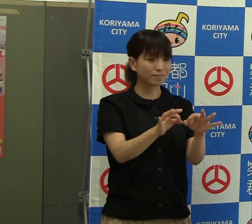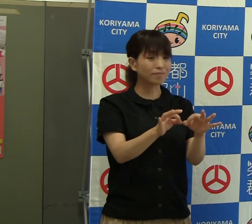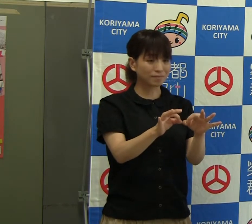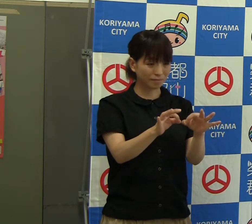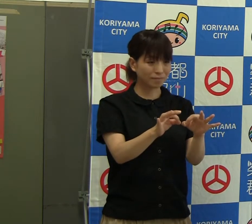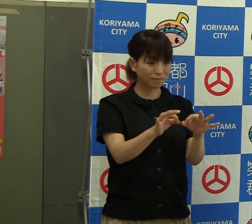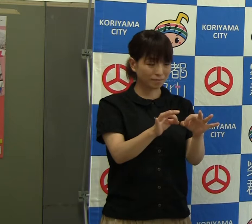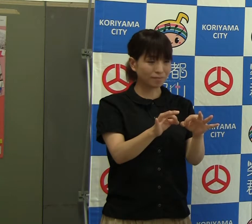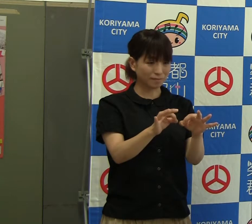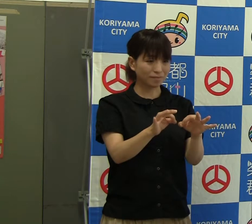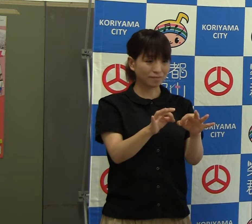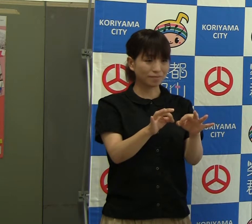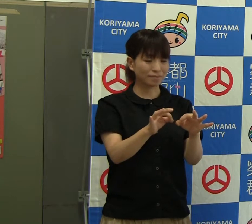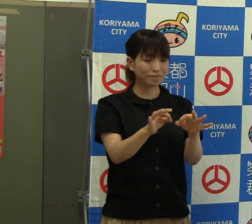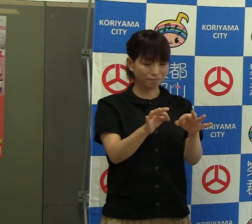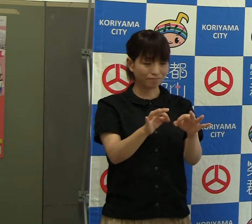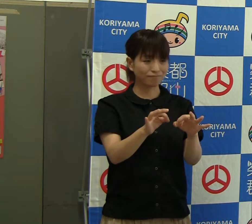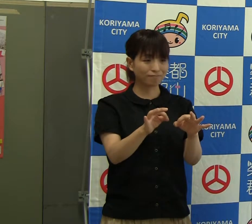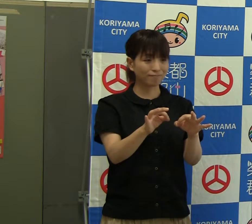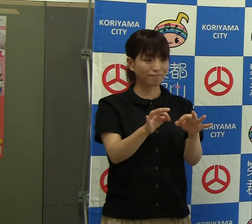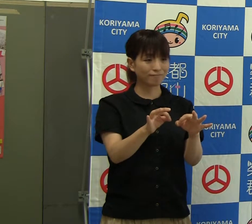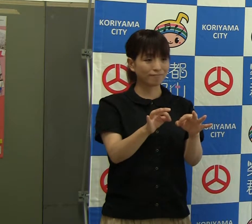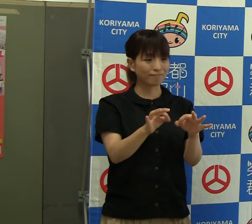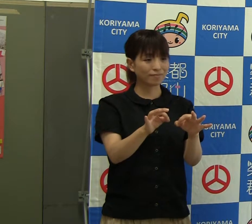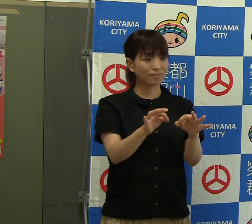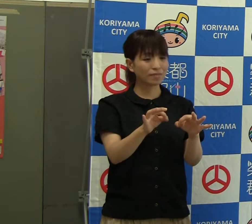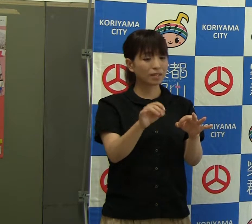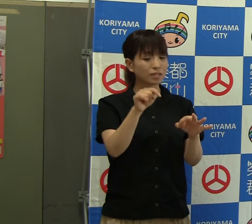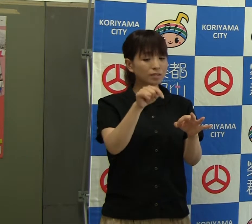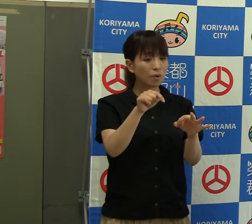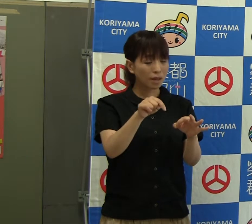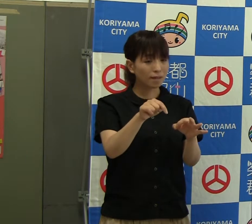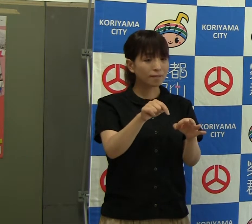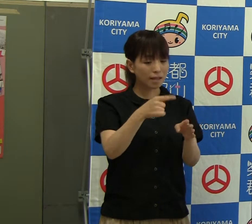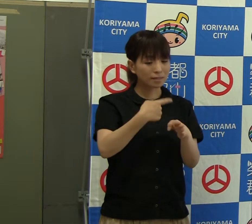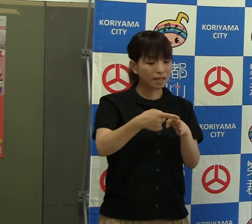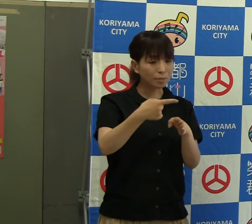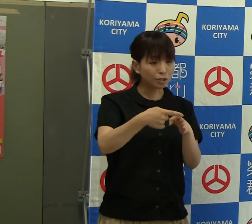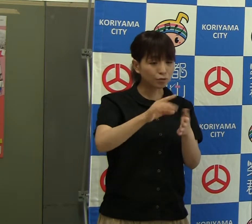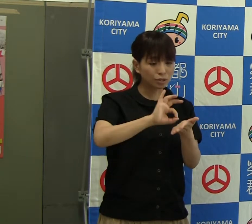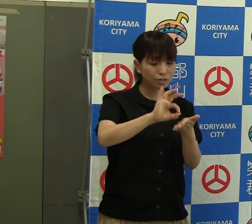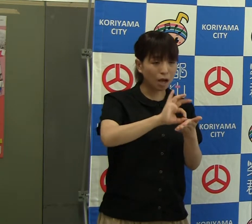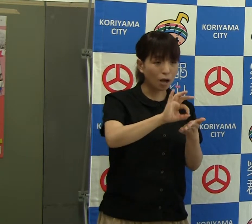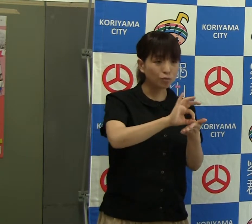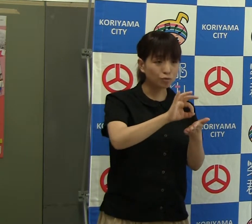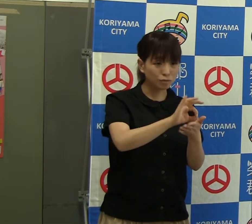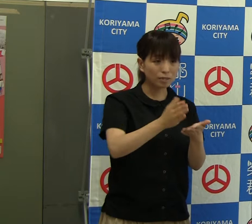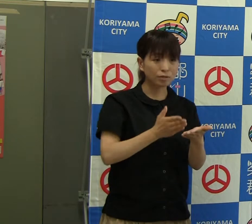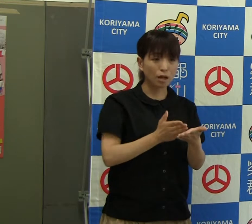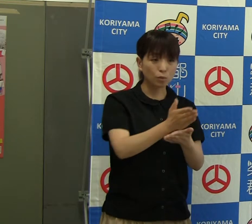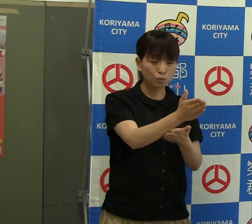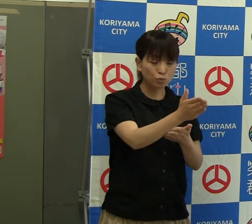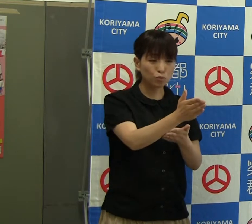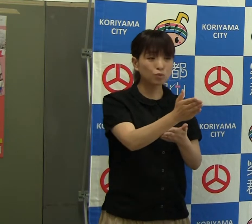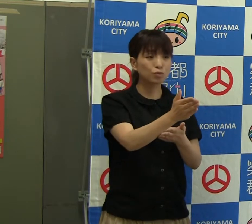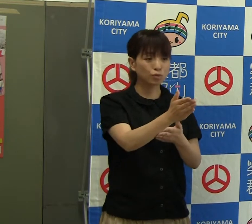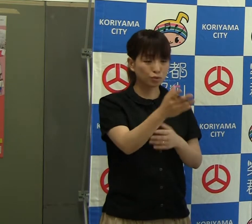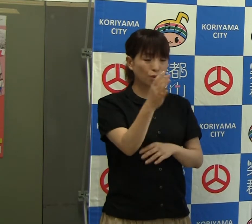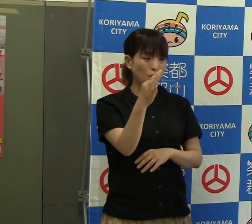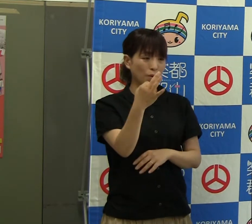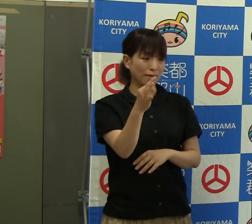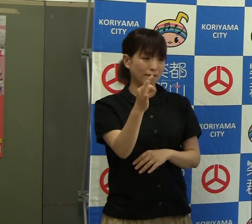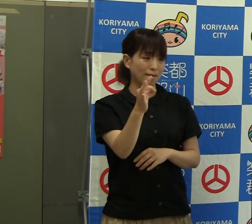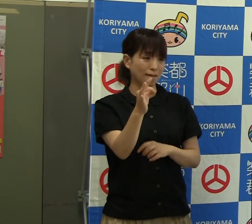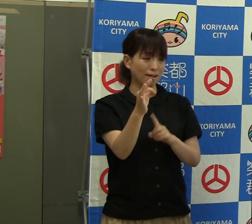投資と言いましょうか、出資いただきまして、サービスを開始する、スタートアップの資金的